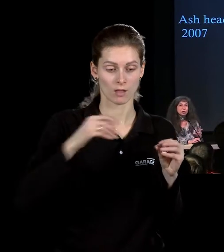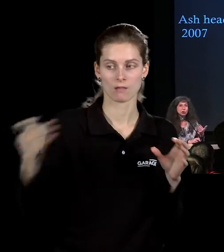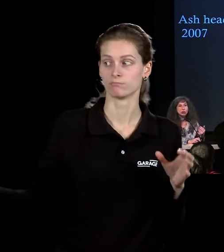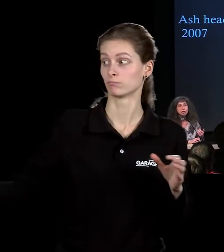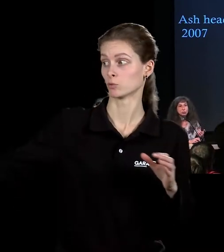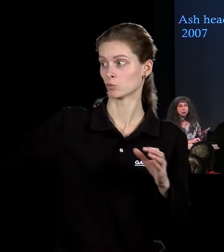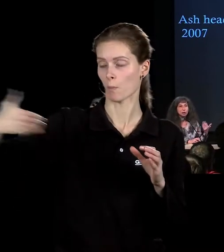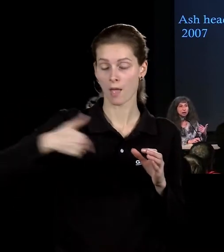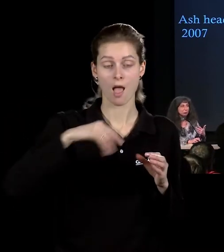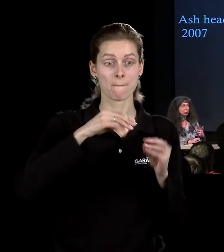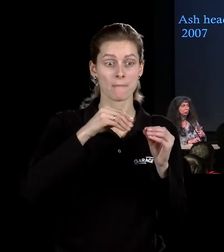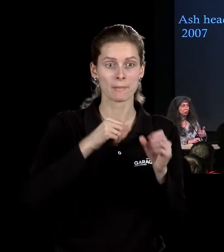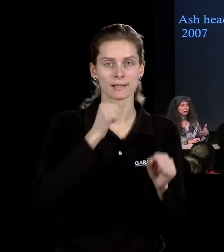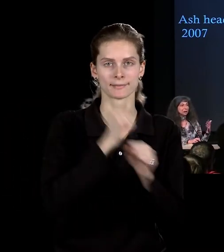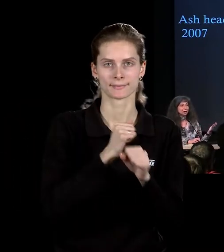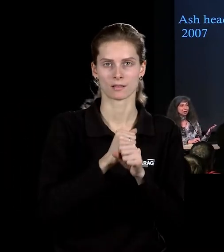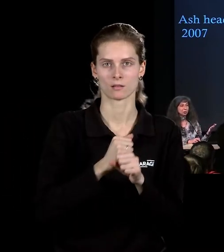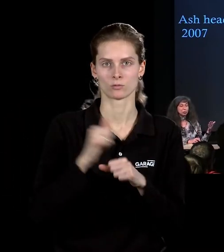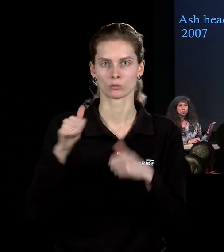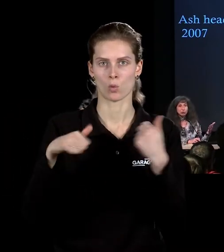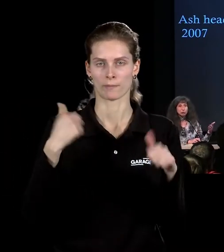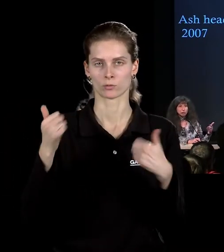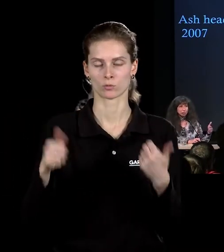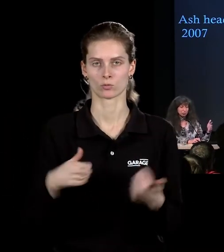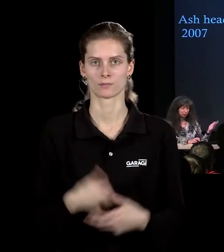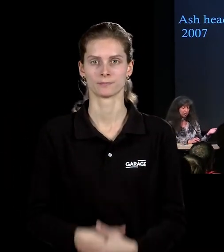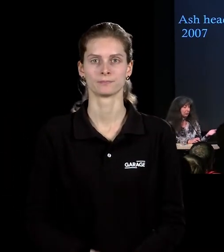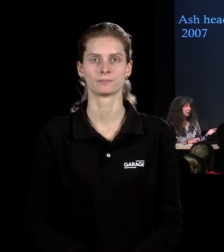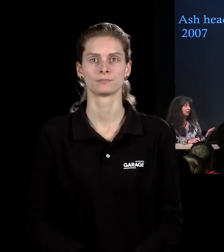опять-таки, которые читаются по-разному. Это могут быть, если это скульптуры,